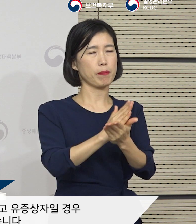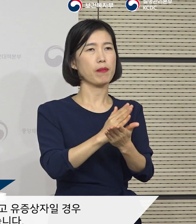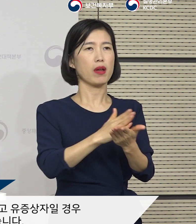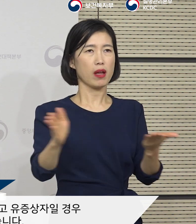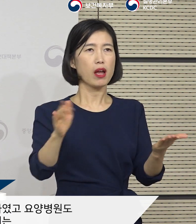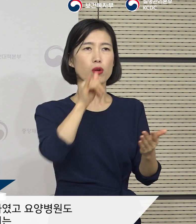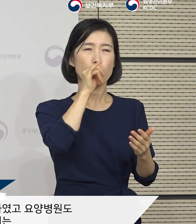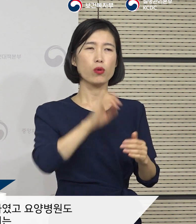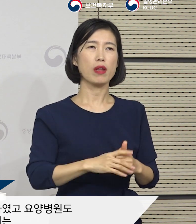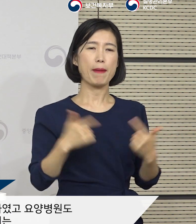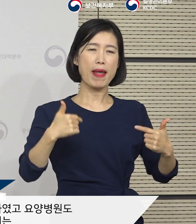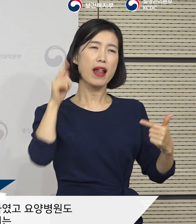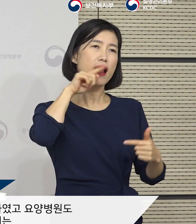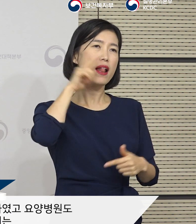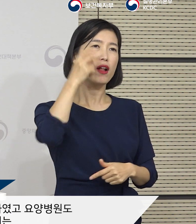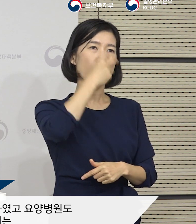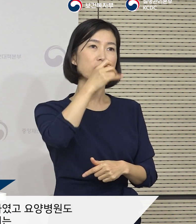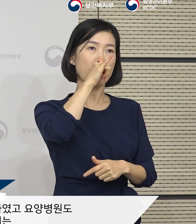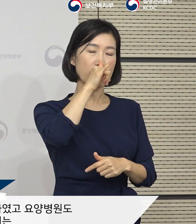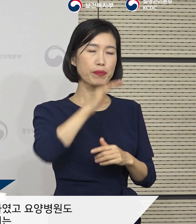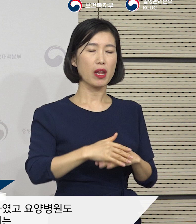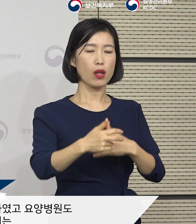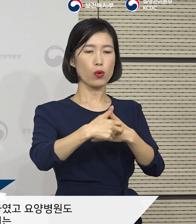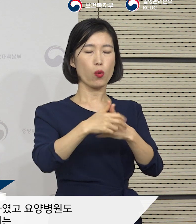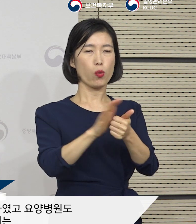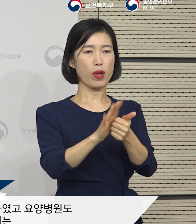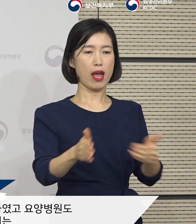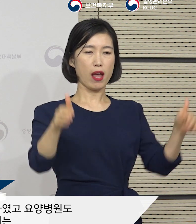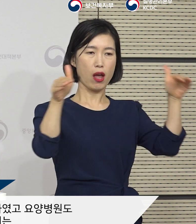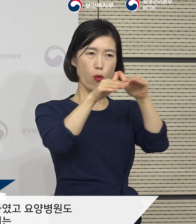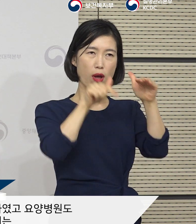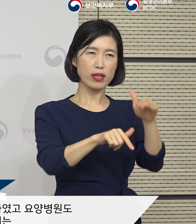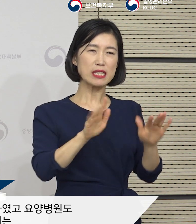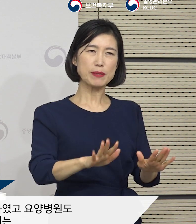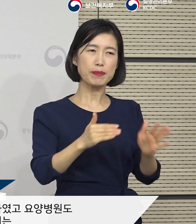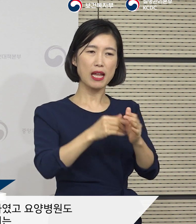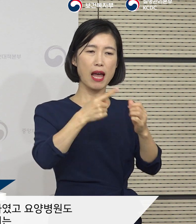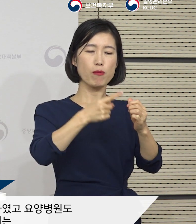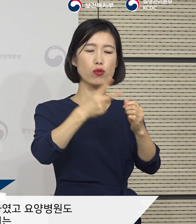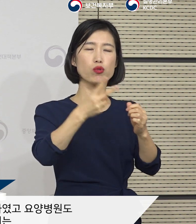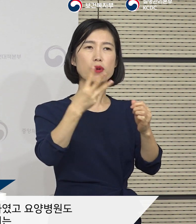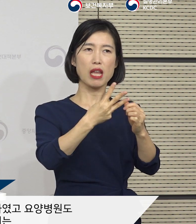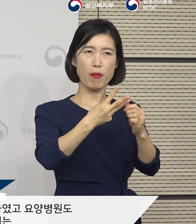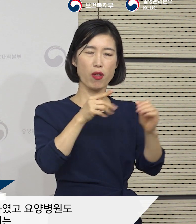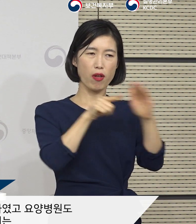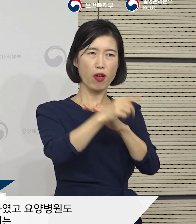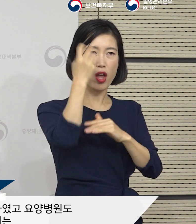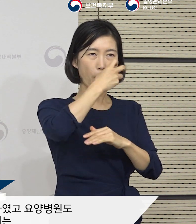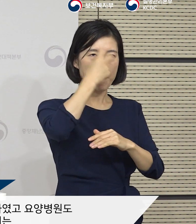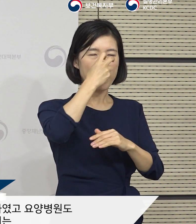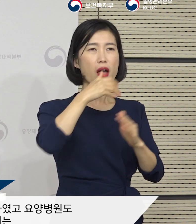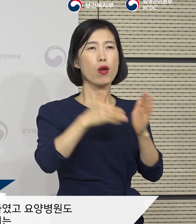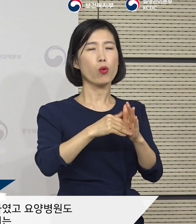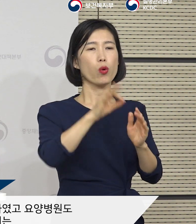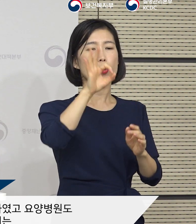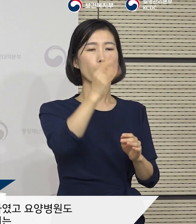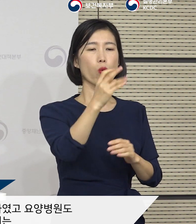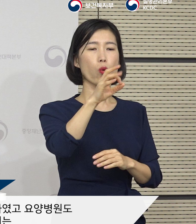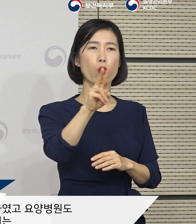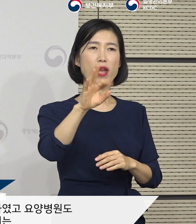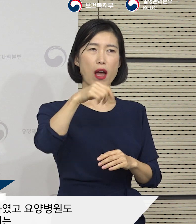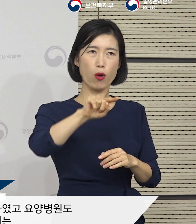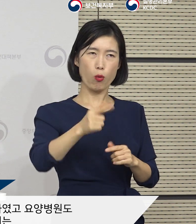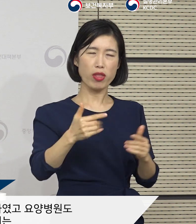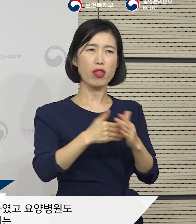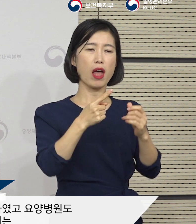하고 있습니다. 요양원은 지금까지 3단계에 걸쳐 현장 조사를 실시하였고 요양병원도 2차례 전수 점검과